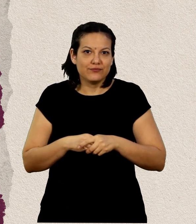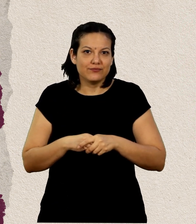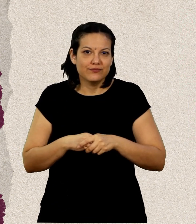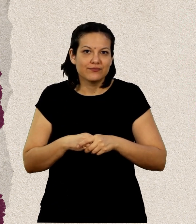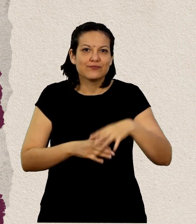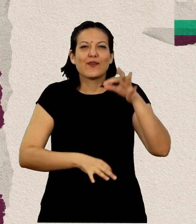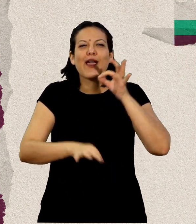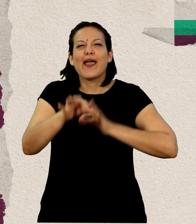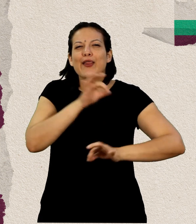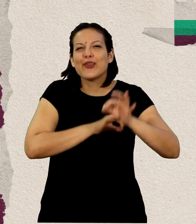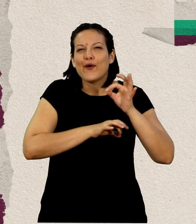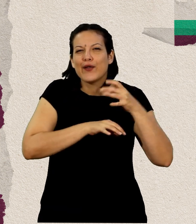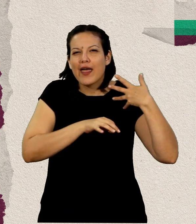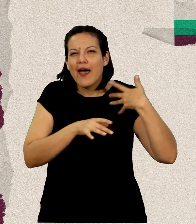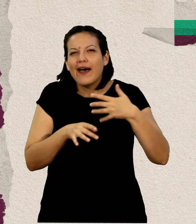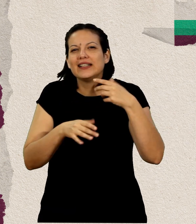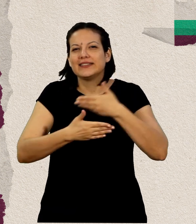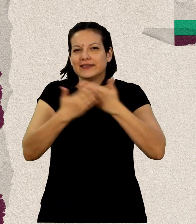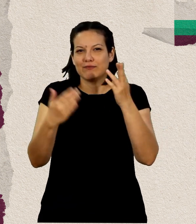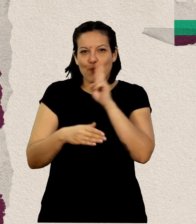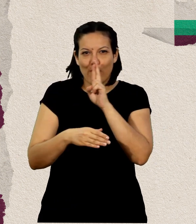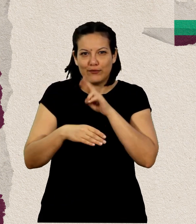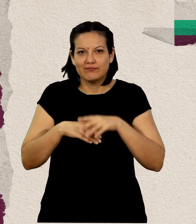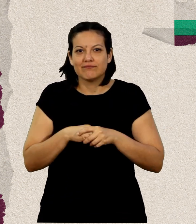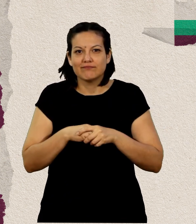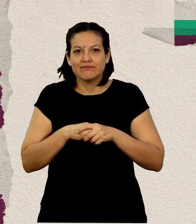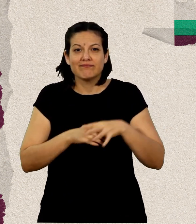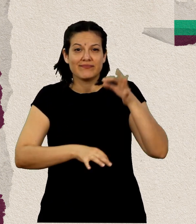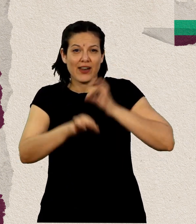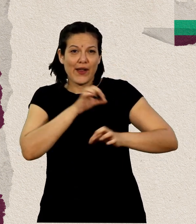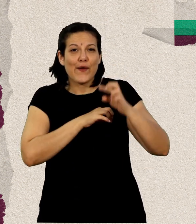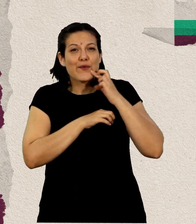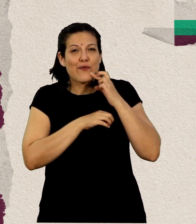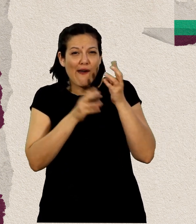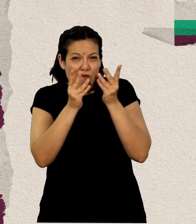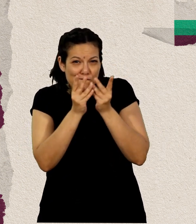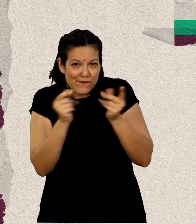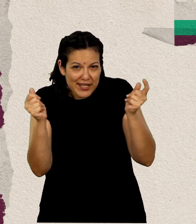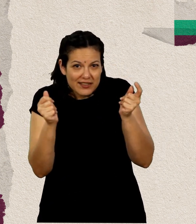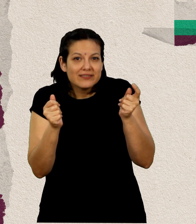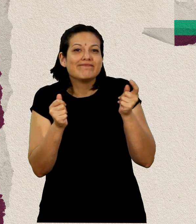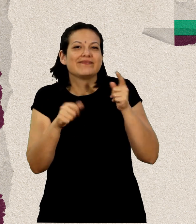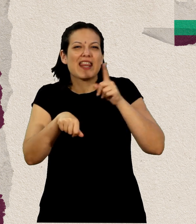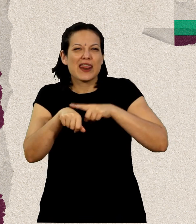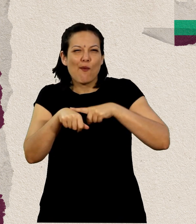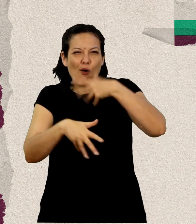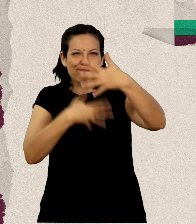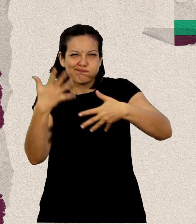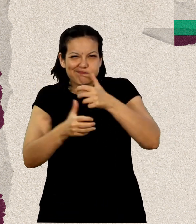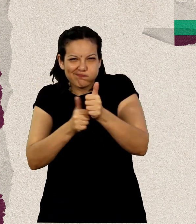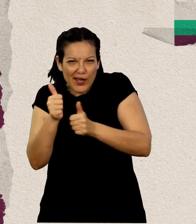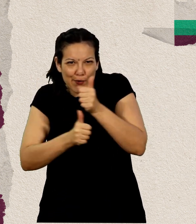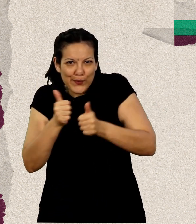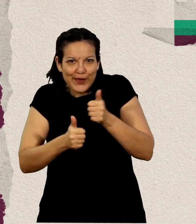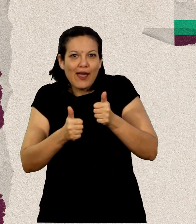Historia del Día de la Mujer. A finales del siglo XIX, durante la Revolución Industrial y el auge